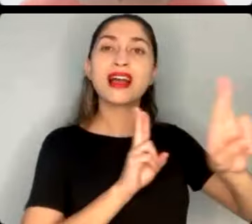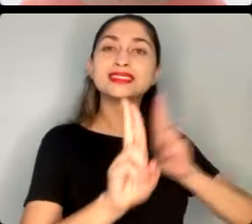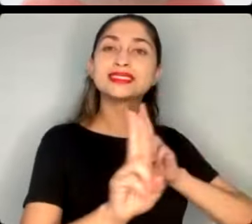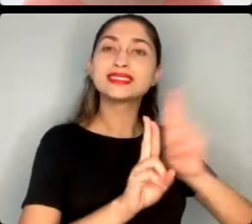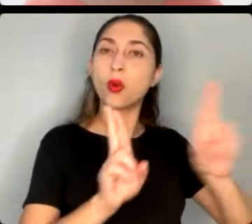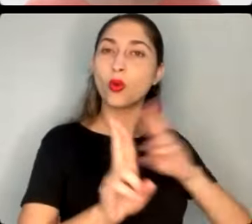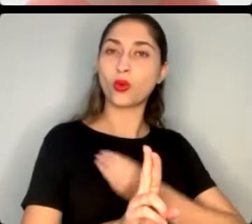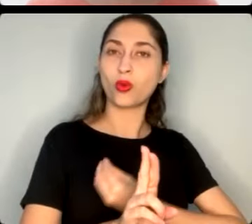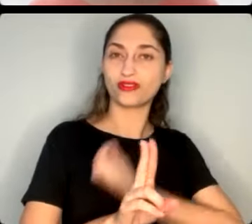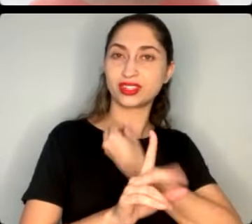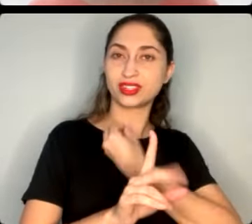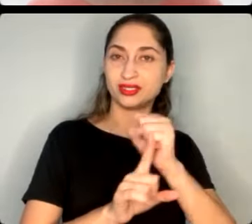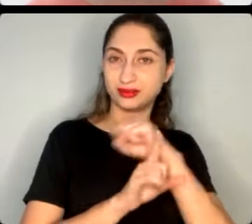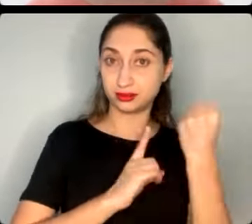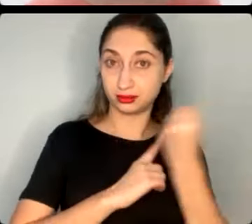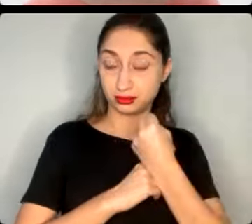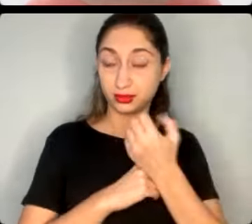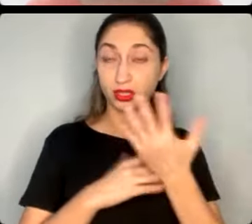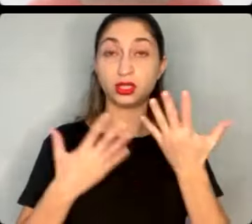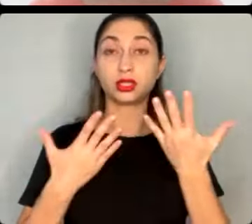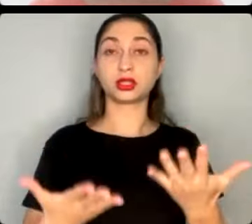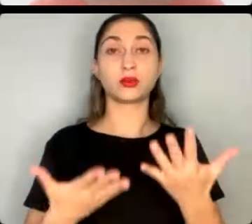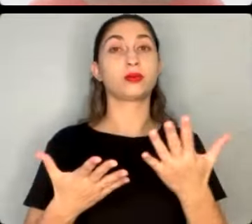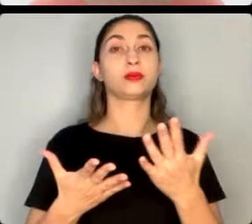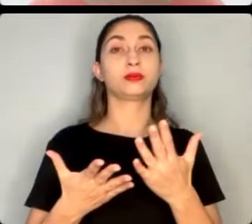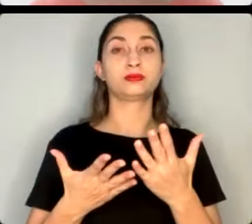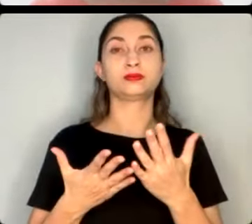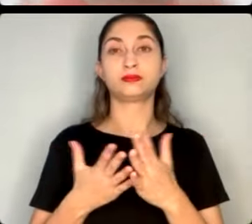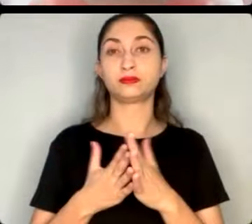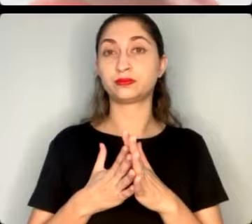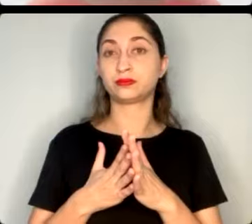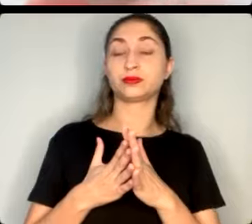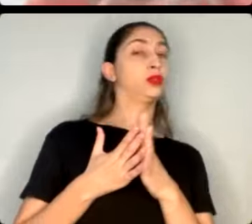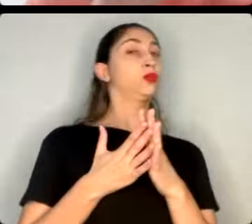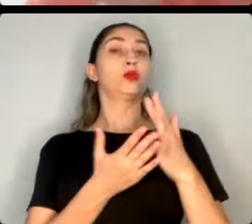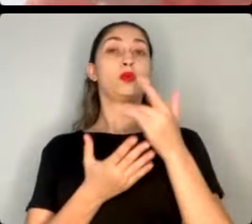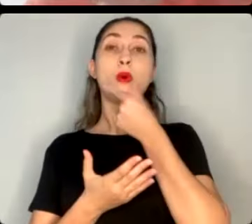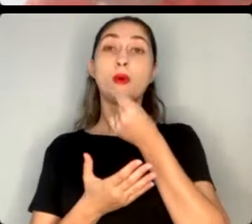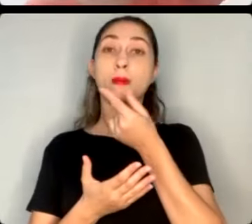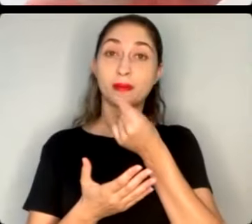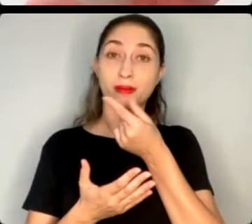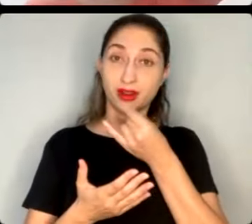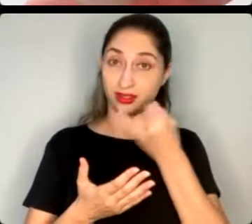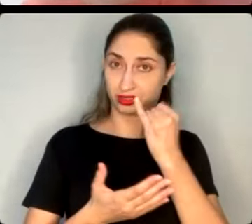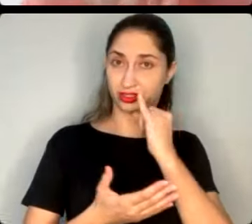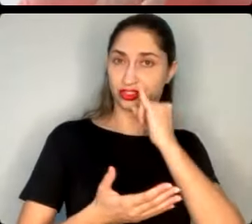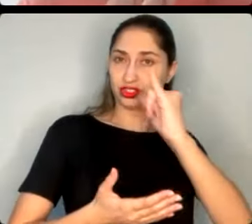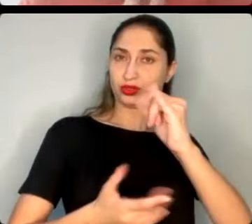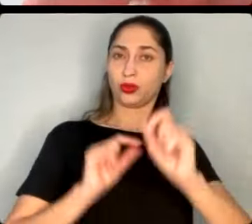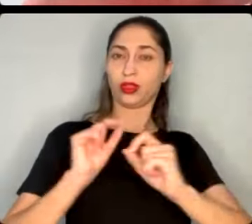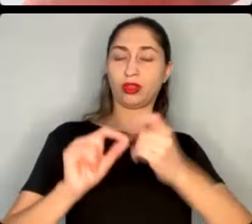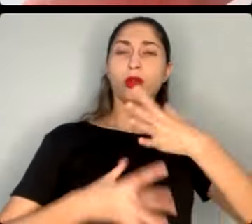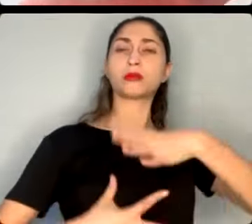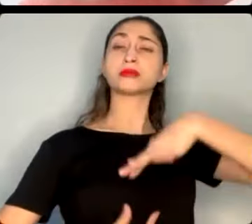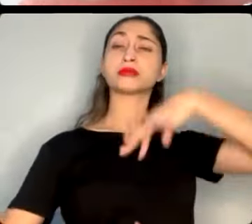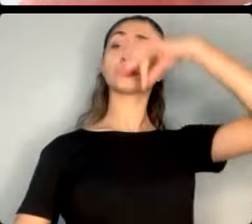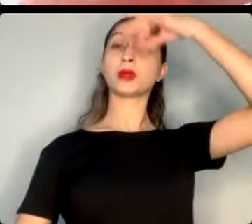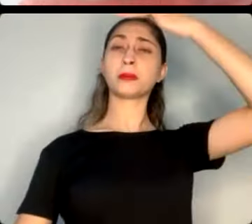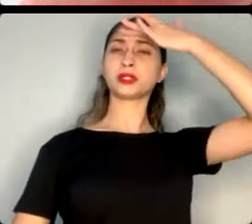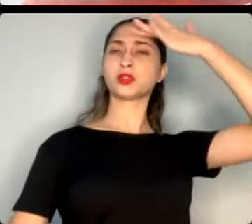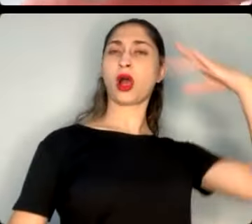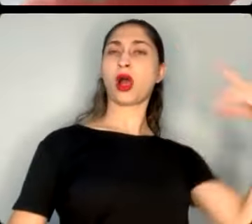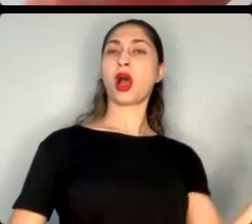vida. Então, ele cita aquelas pessoas que são longilíneas, que são longas,